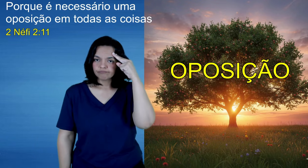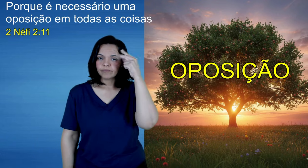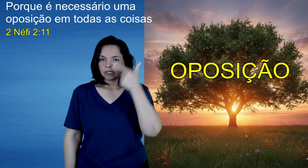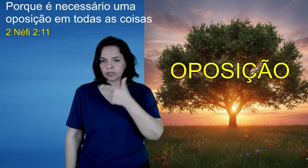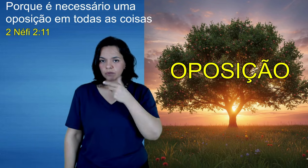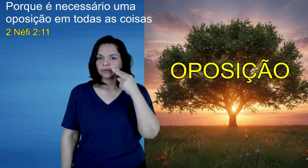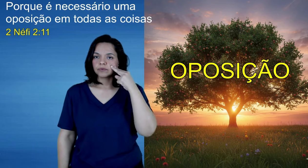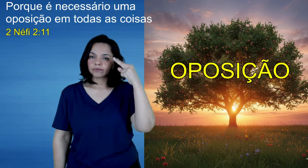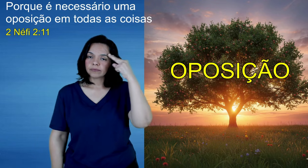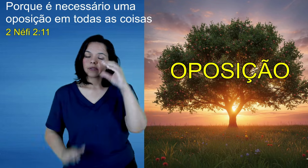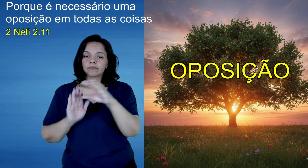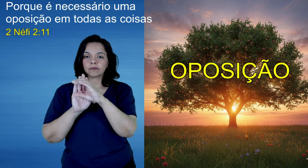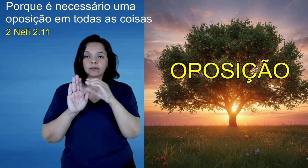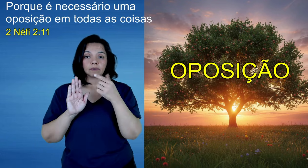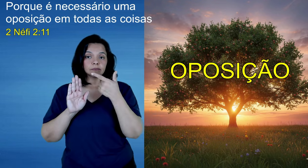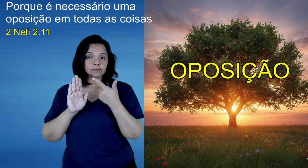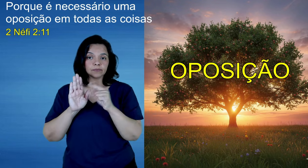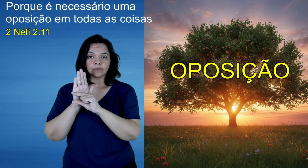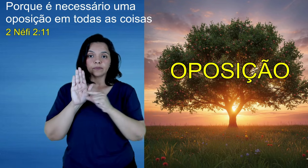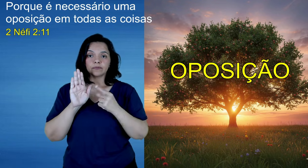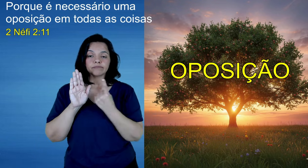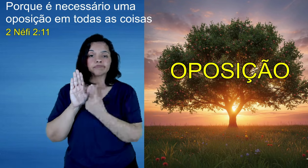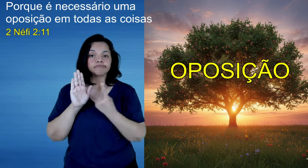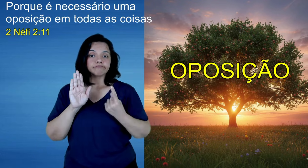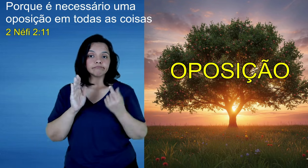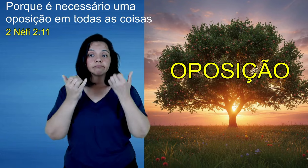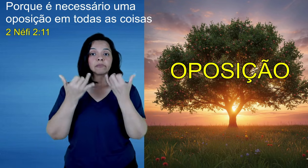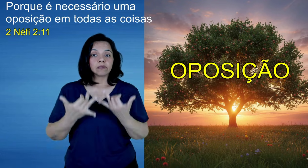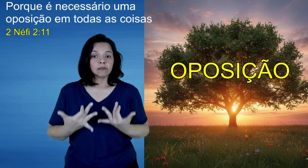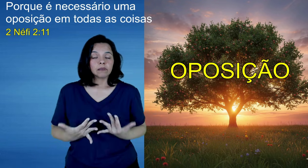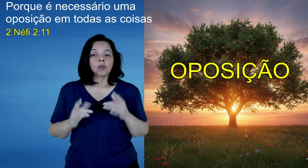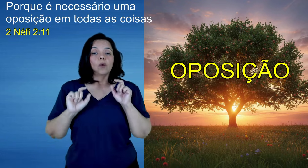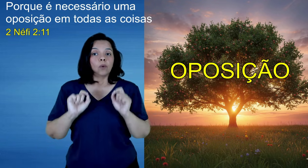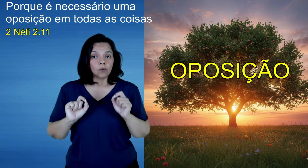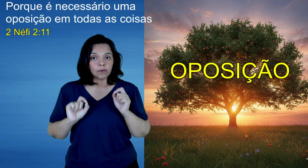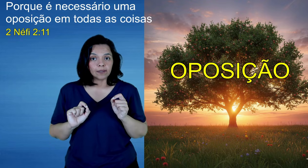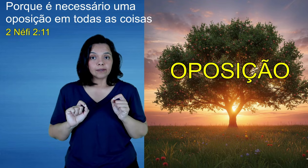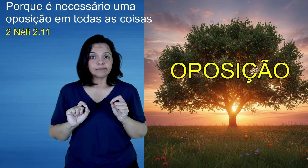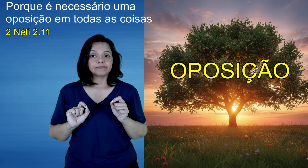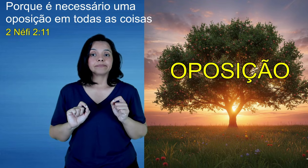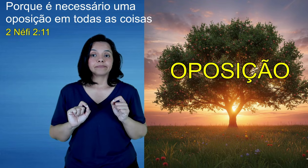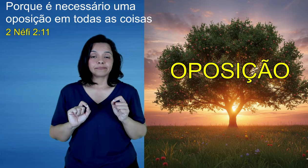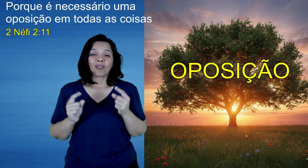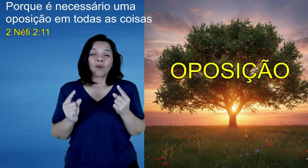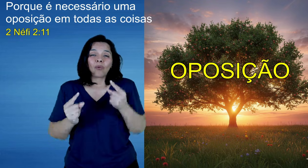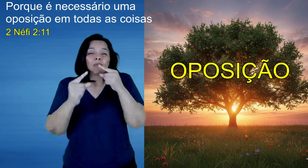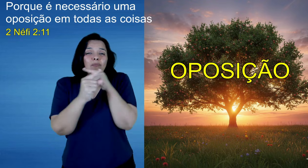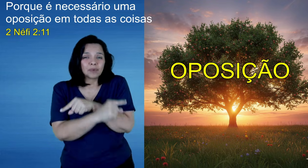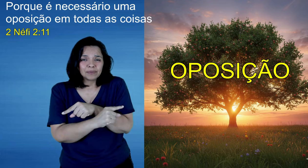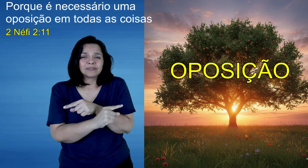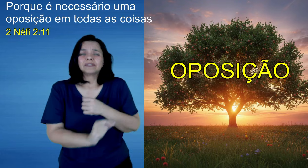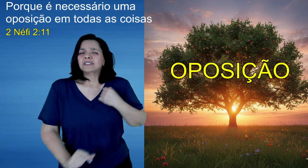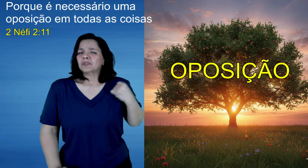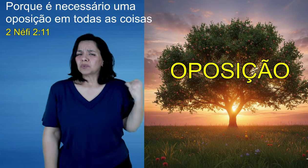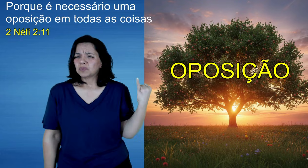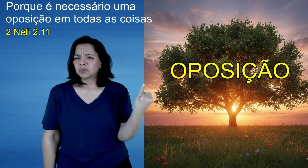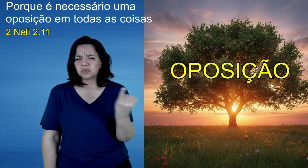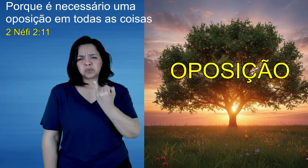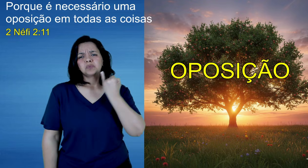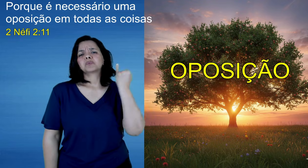está em 2 Néfi, no capítulo 2, do versículo 11. E ela diz o quê? Ela explica que a